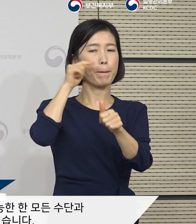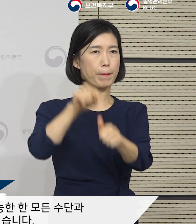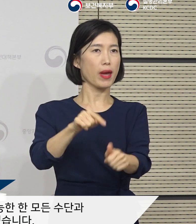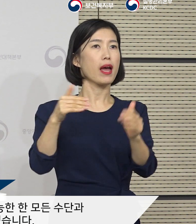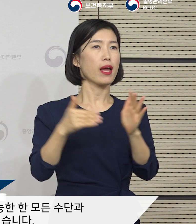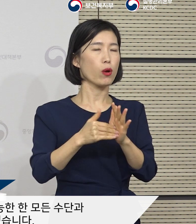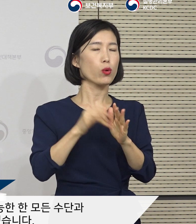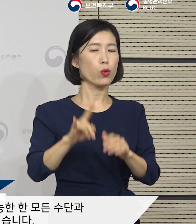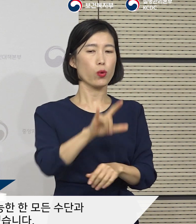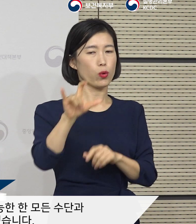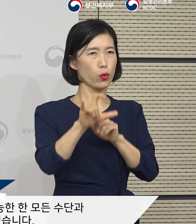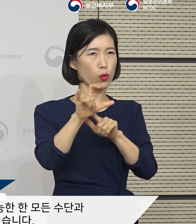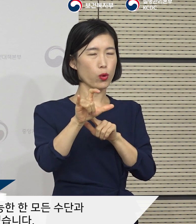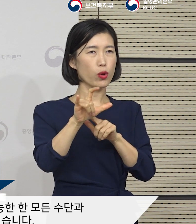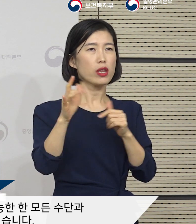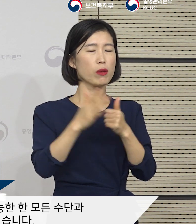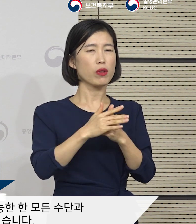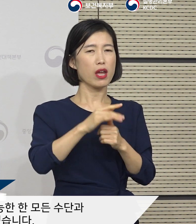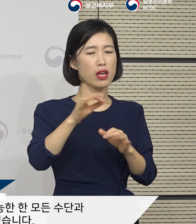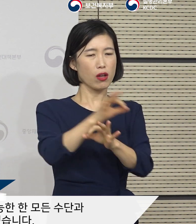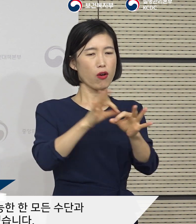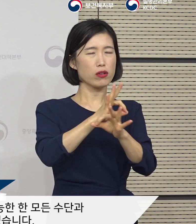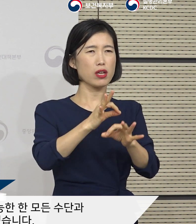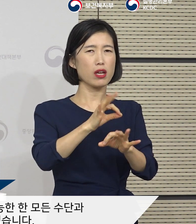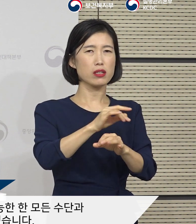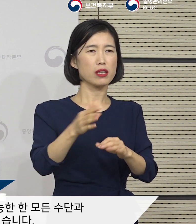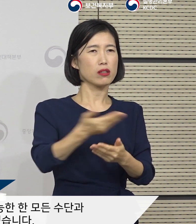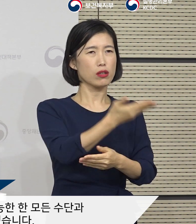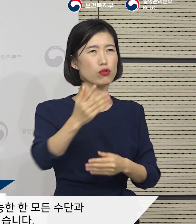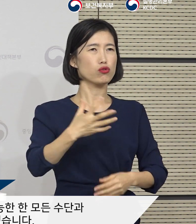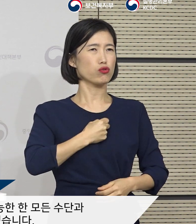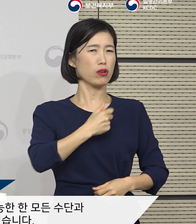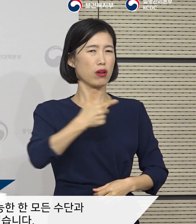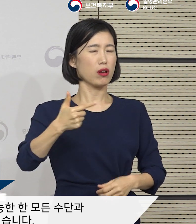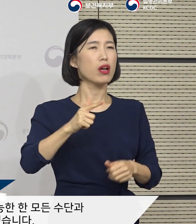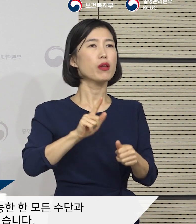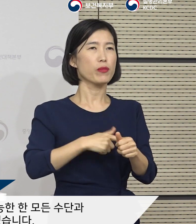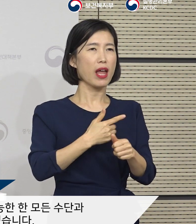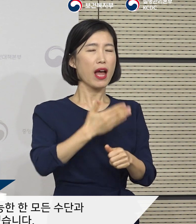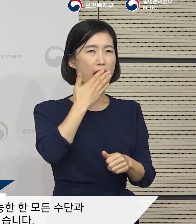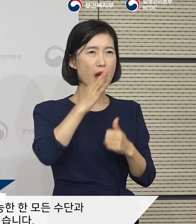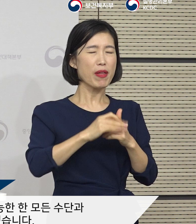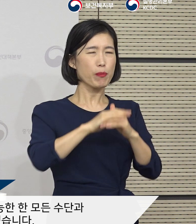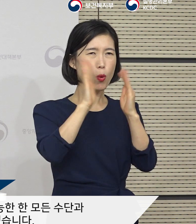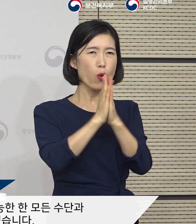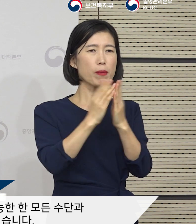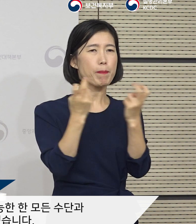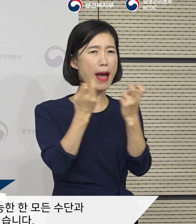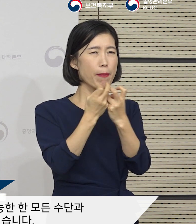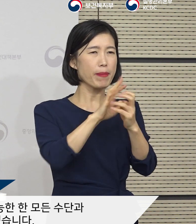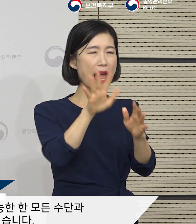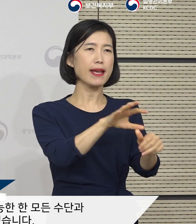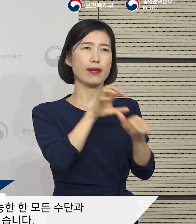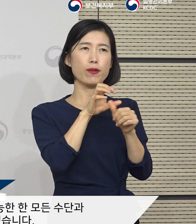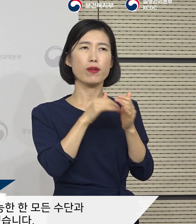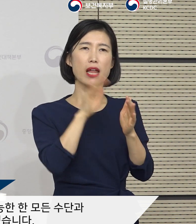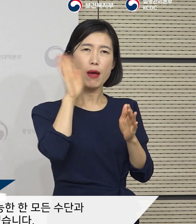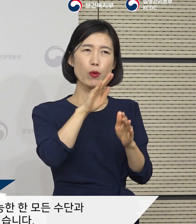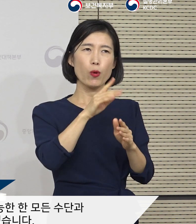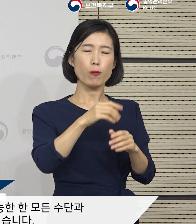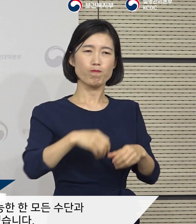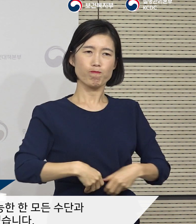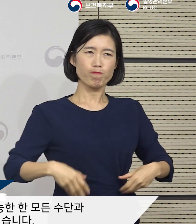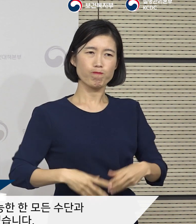지시하면서 코로나19로 인한 경제적 충격을 완화하기 위해 가능한 모든 수단과 자원을 동원하여